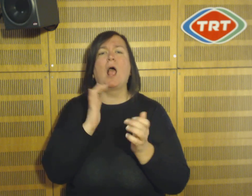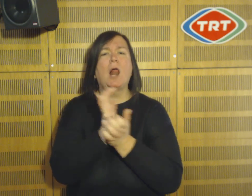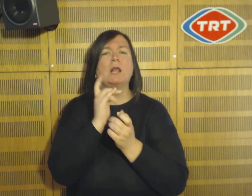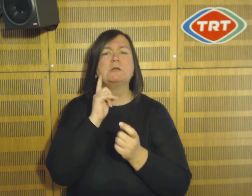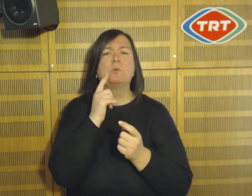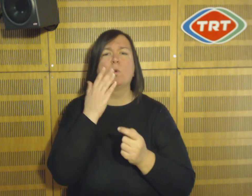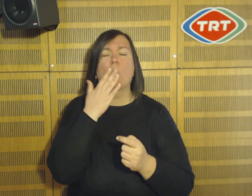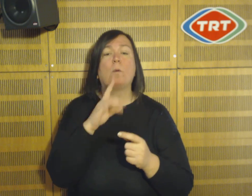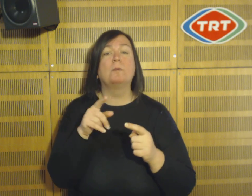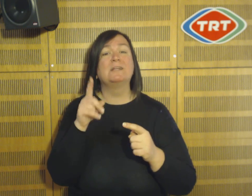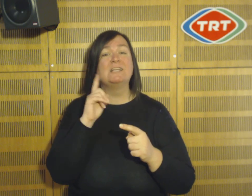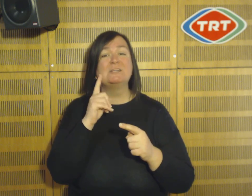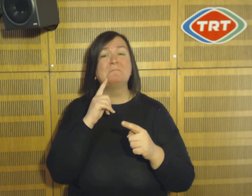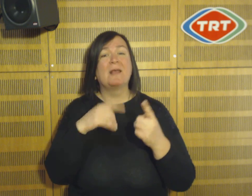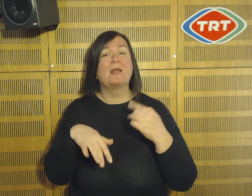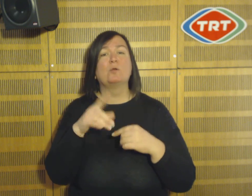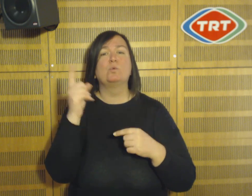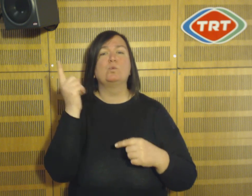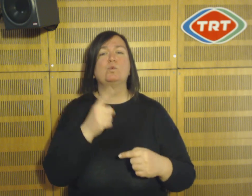engelli popülasyonun arasında yaklaşık %